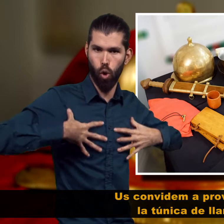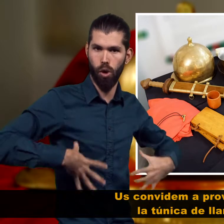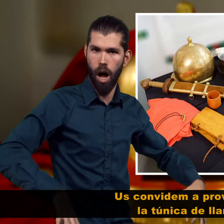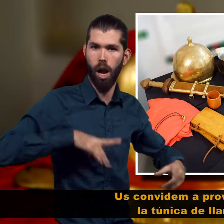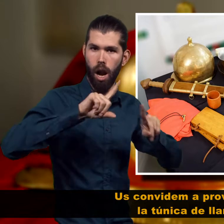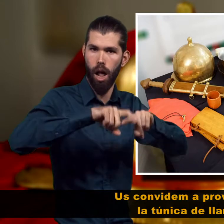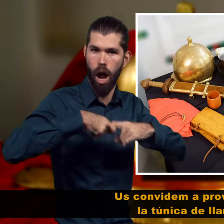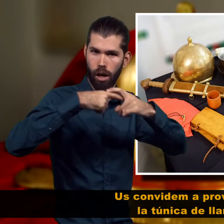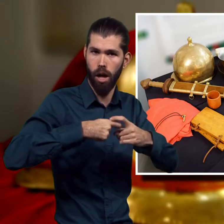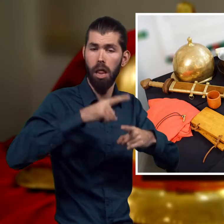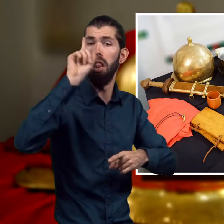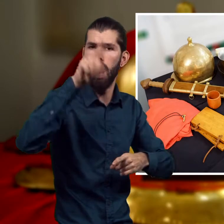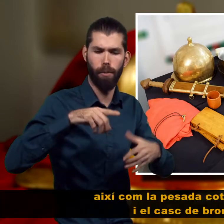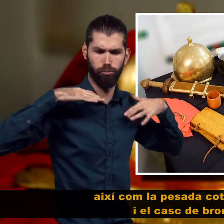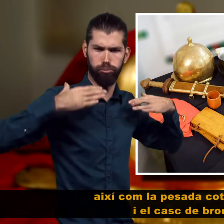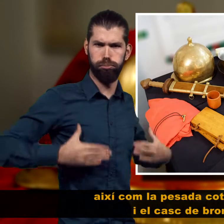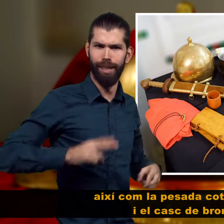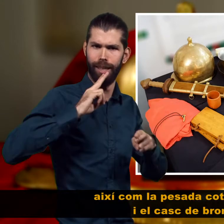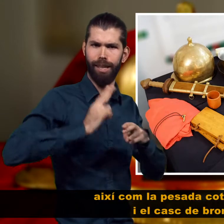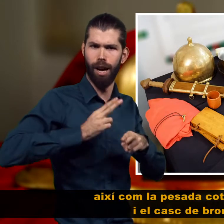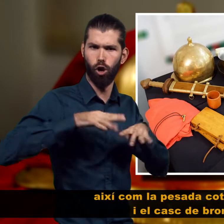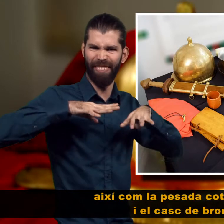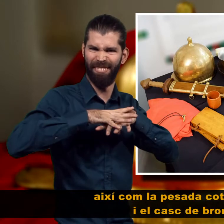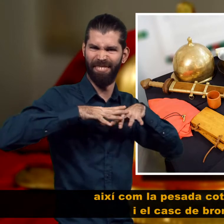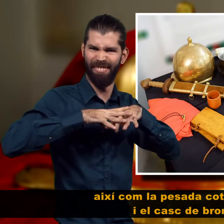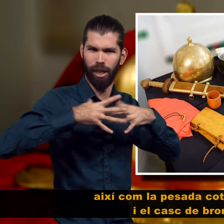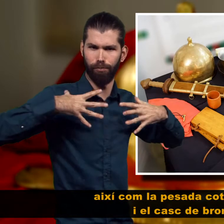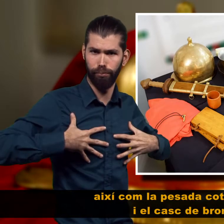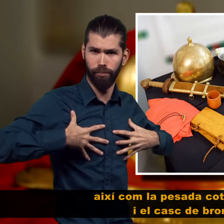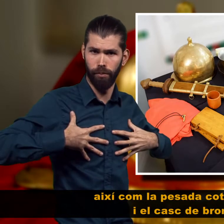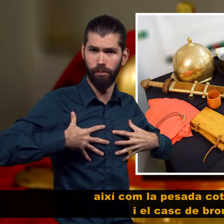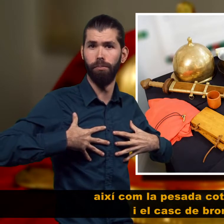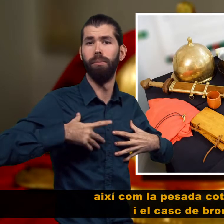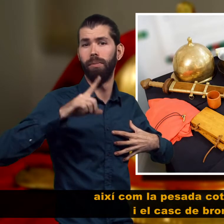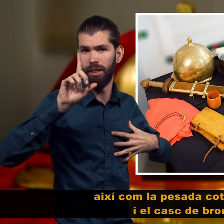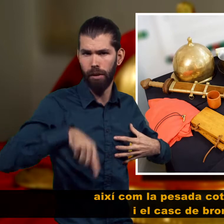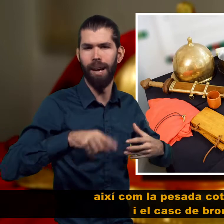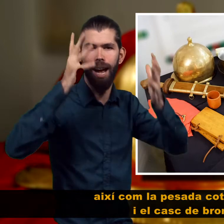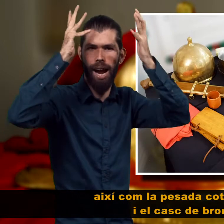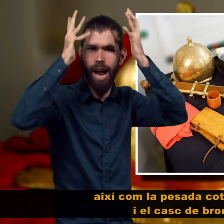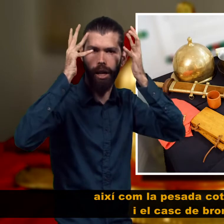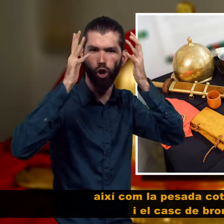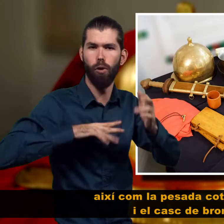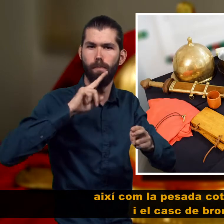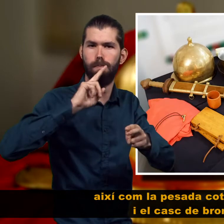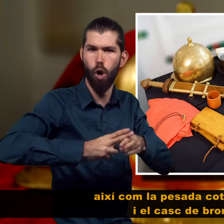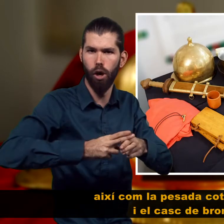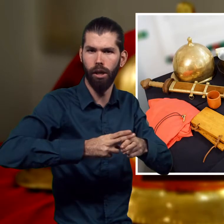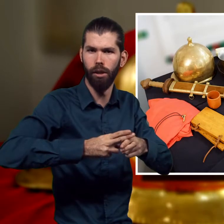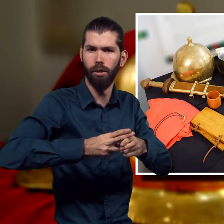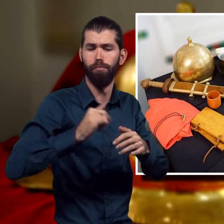Us convidem a provar-vos la túnica de llana, així com la pesada cota de malla i el casc de bronze.